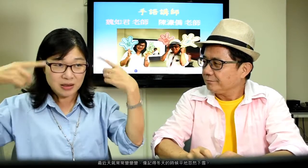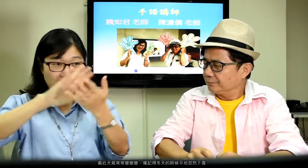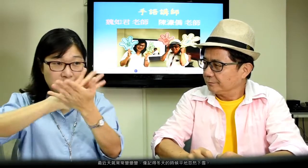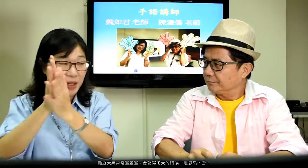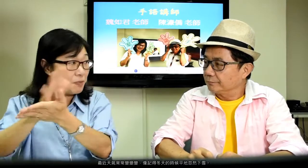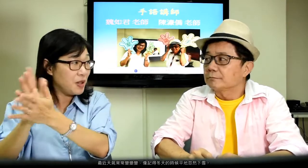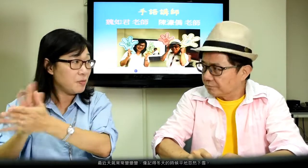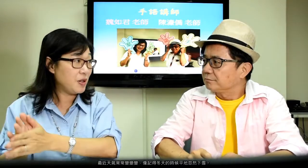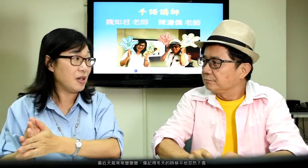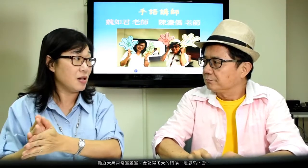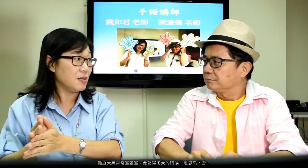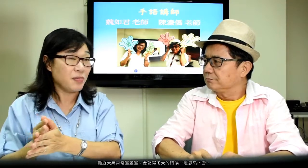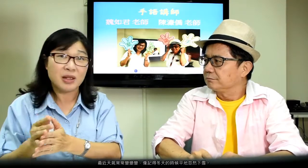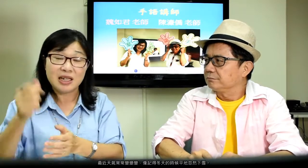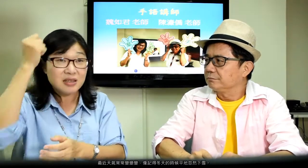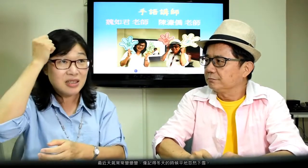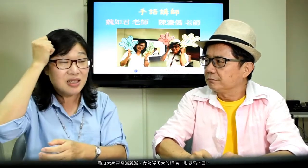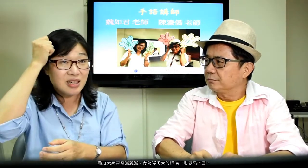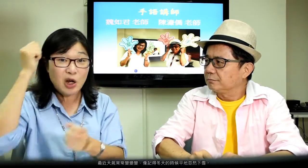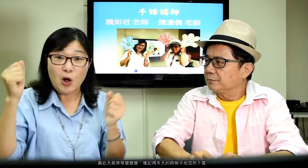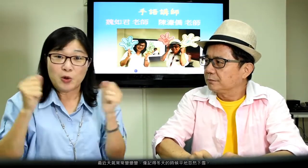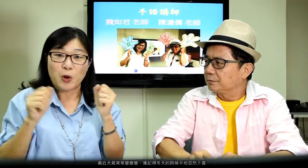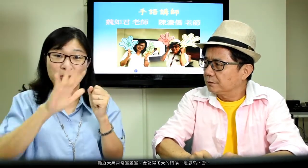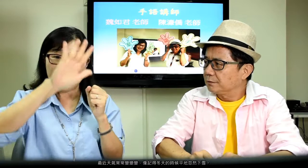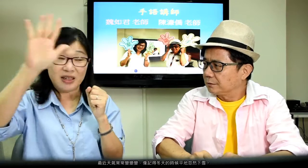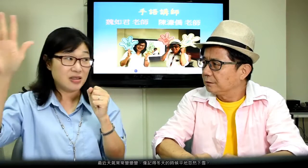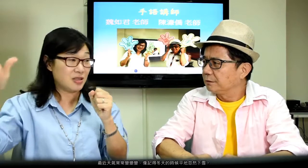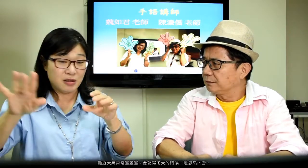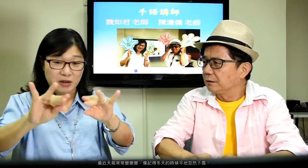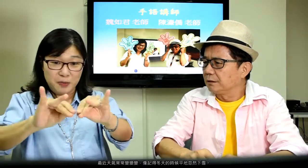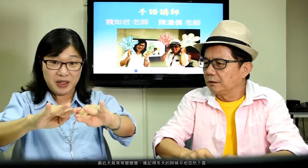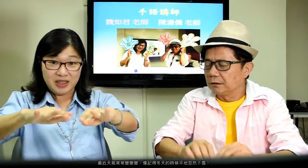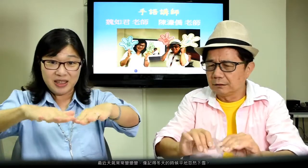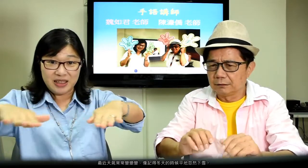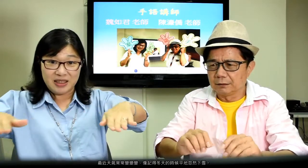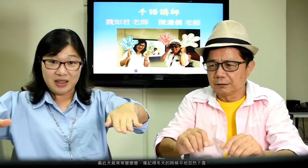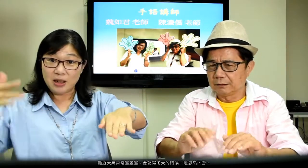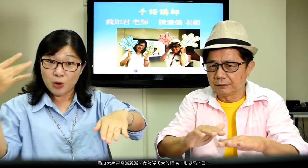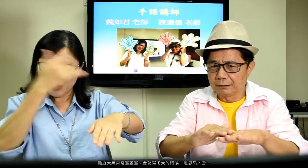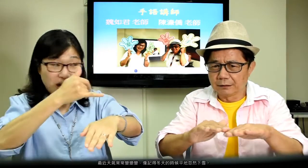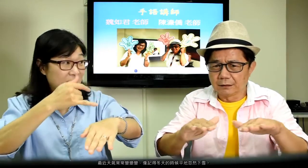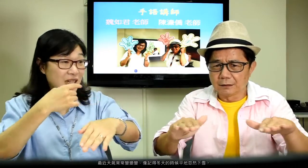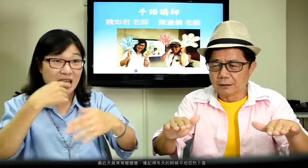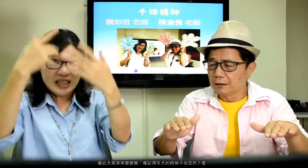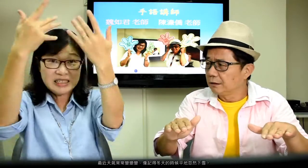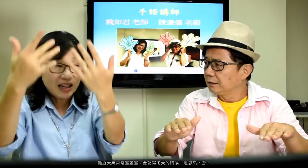常变，像记得冬天的时候，平地忽然下